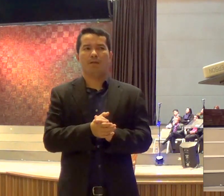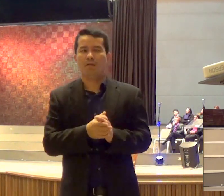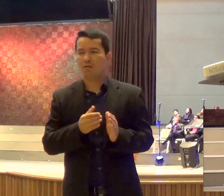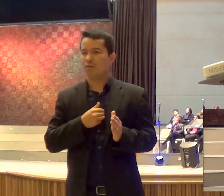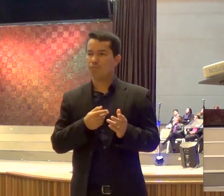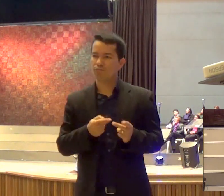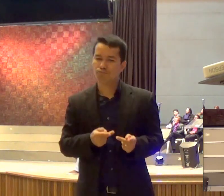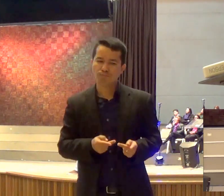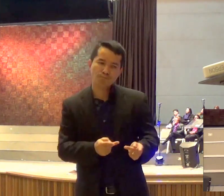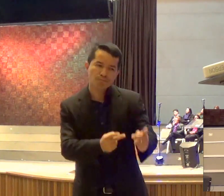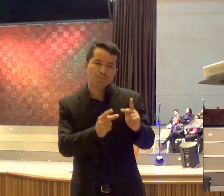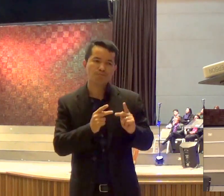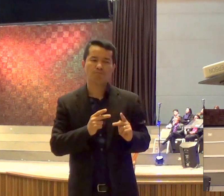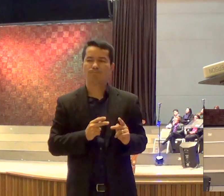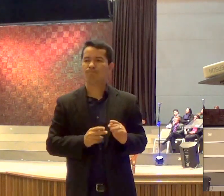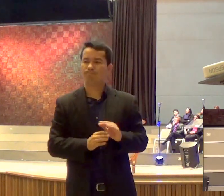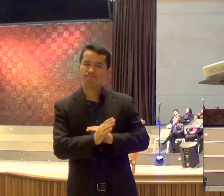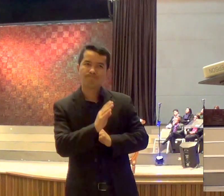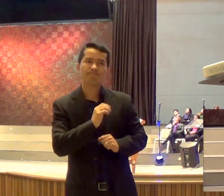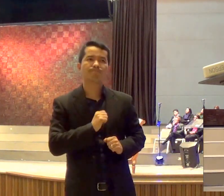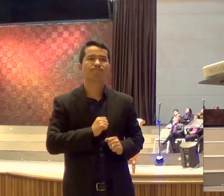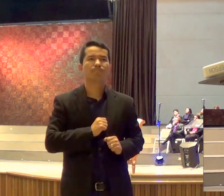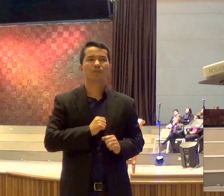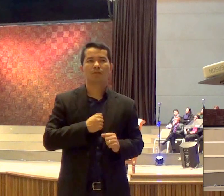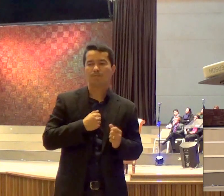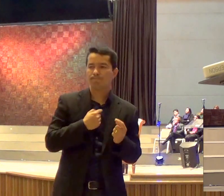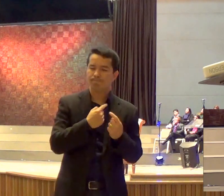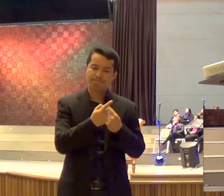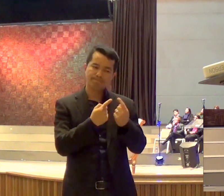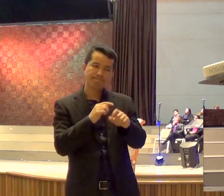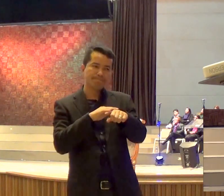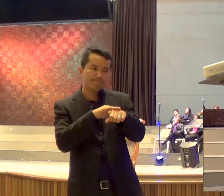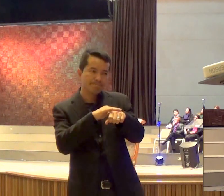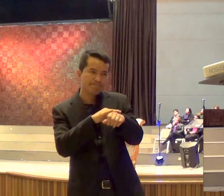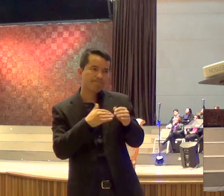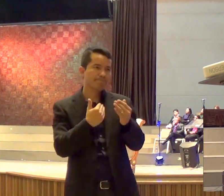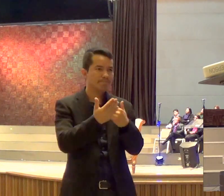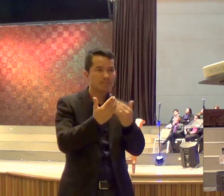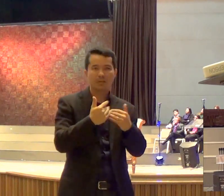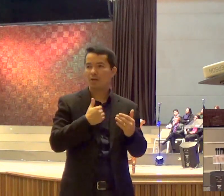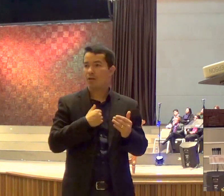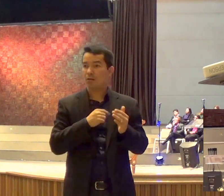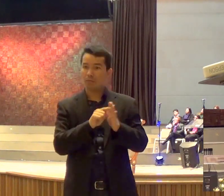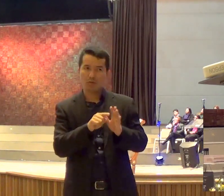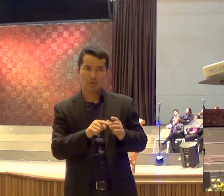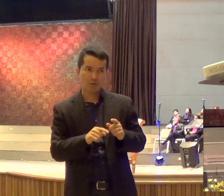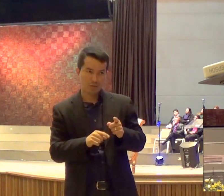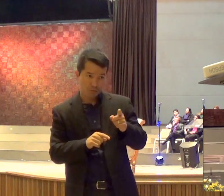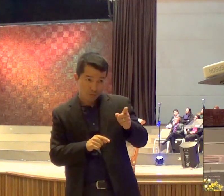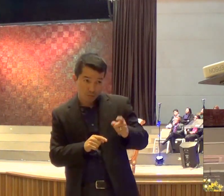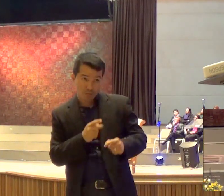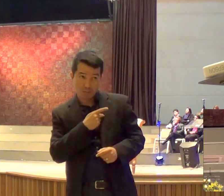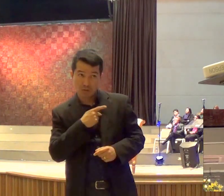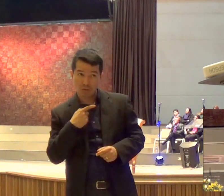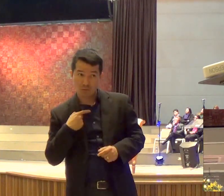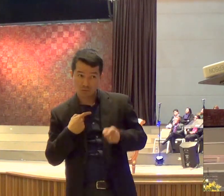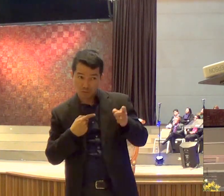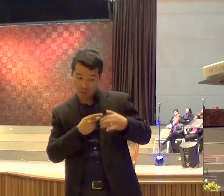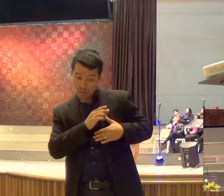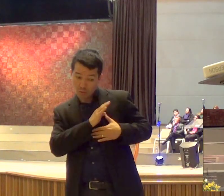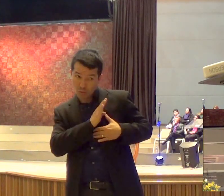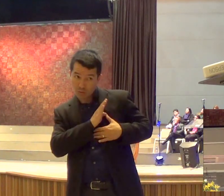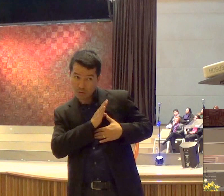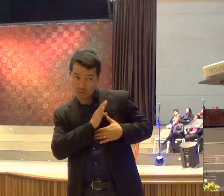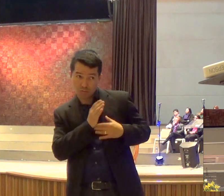apartamento e enquanto nós conversavamos eu disse para ele e aí pastor como é que tá o